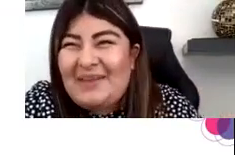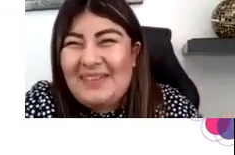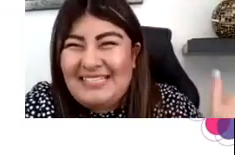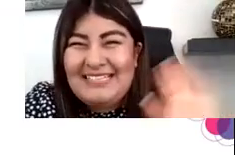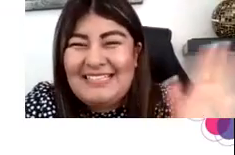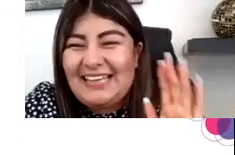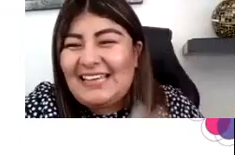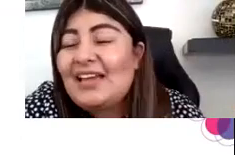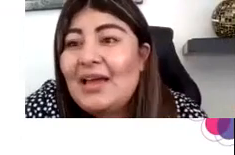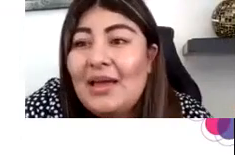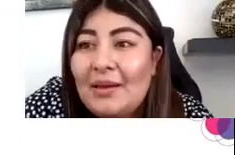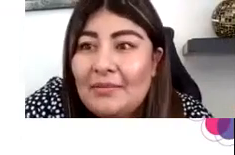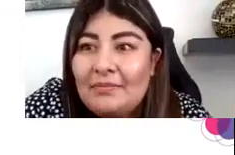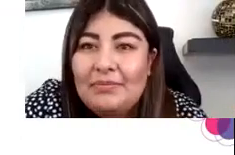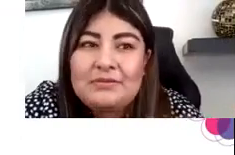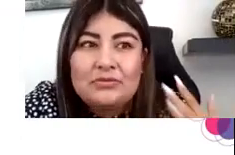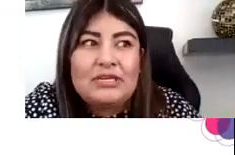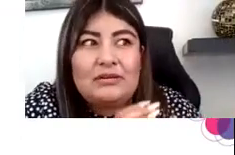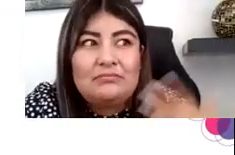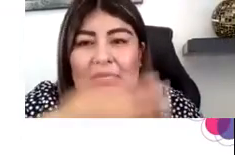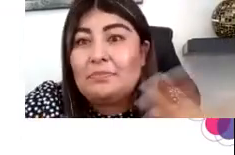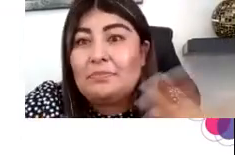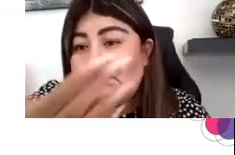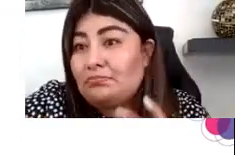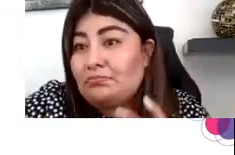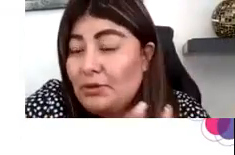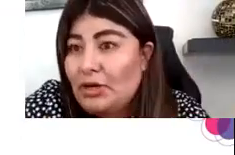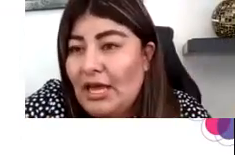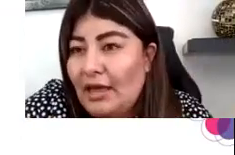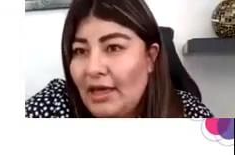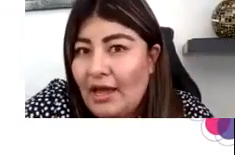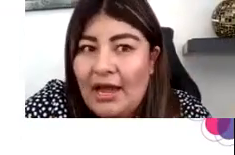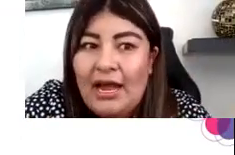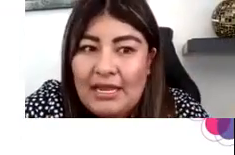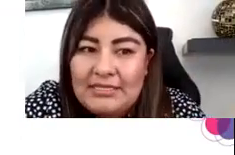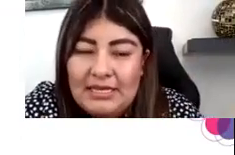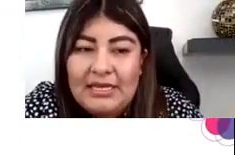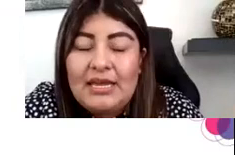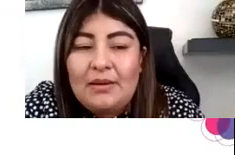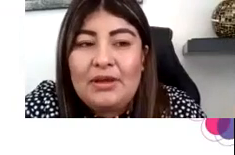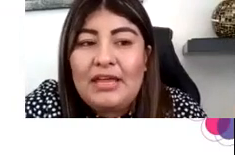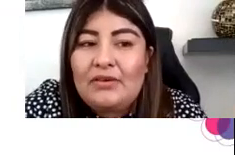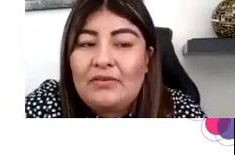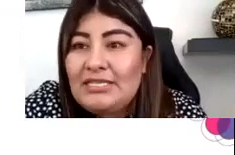más, pues no sé, más prioridad a que se pueda adecuar esta